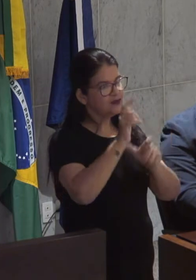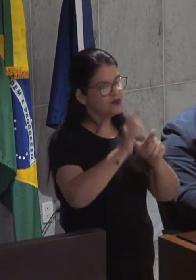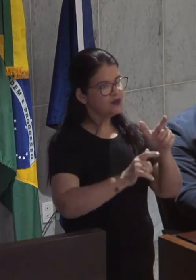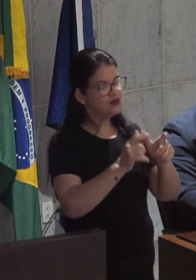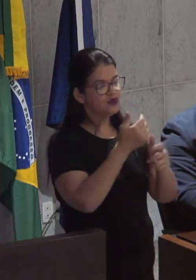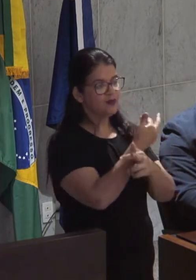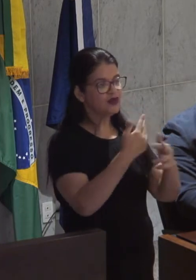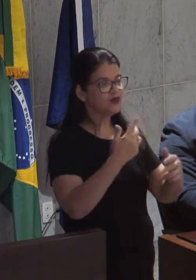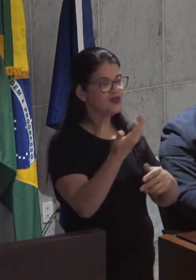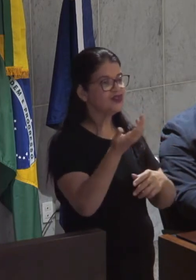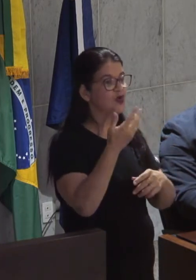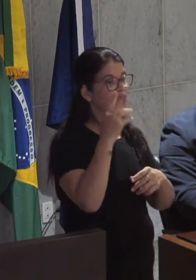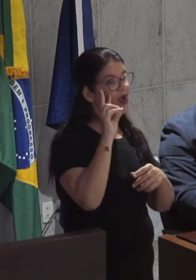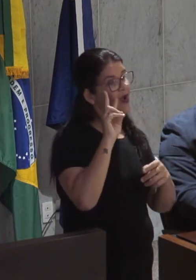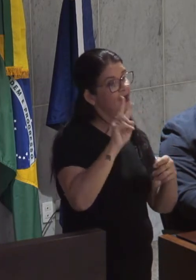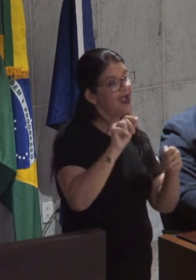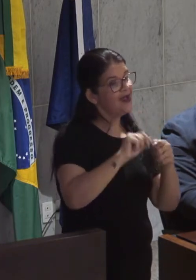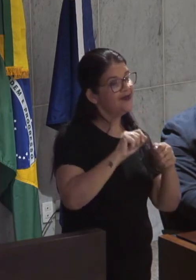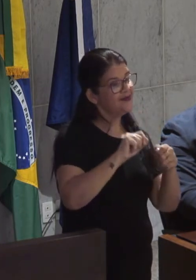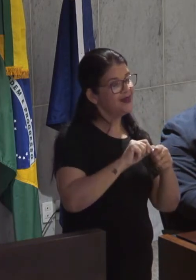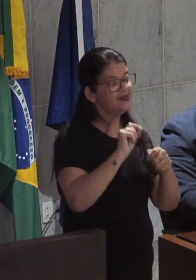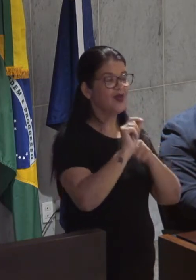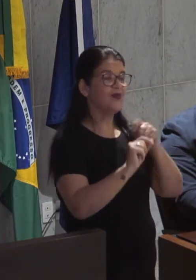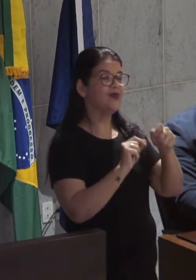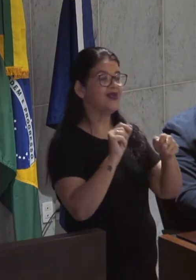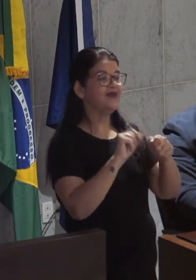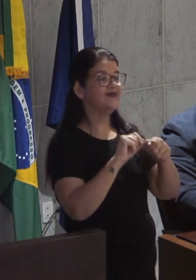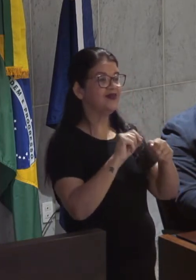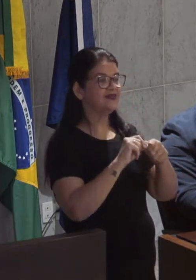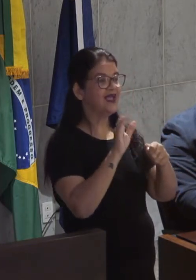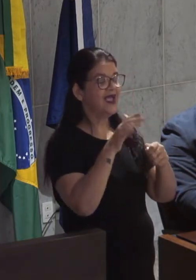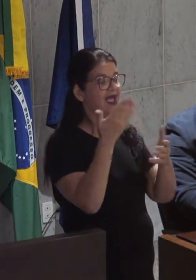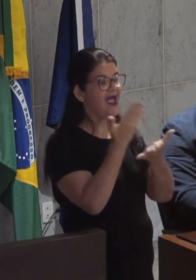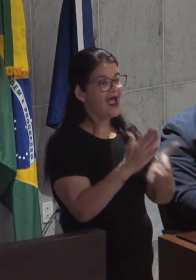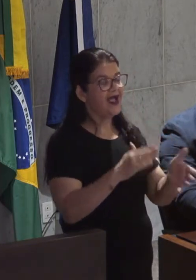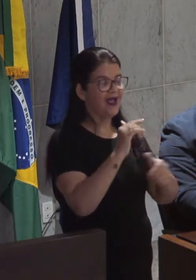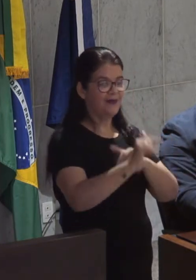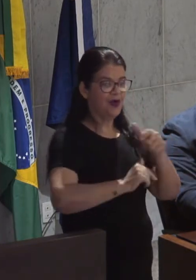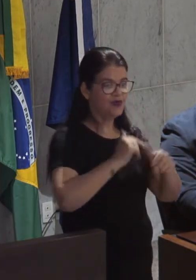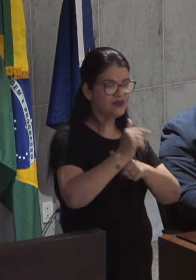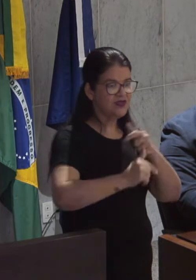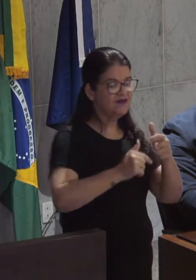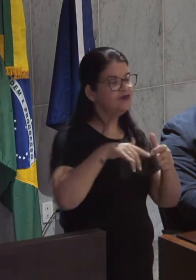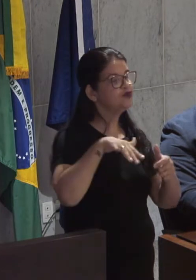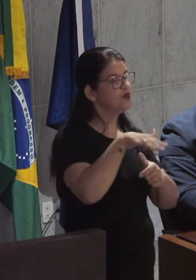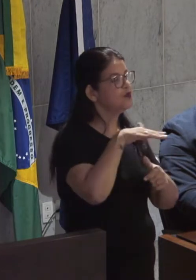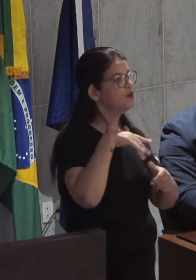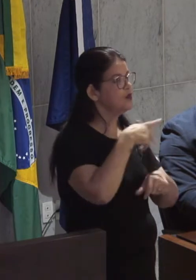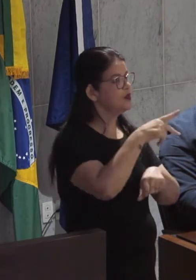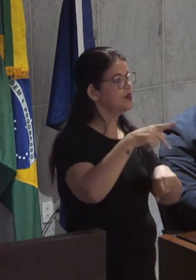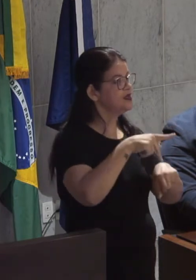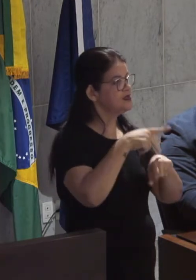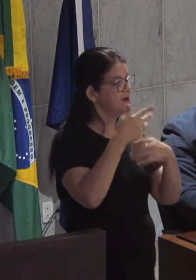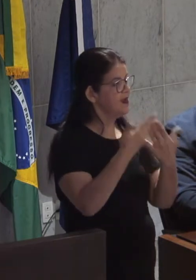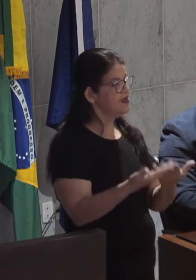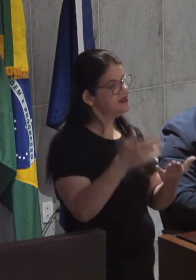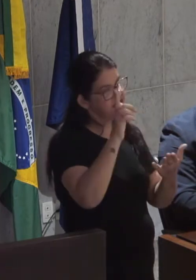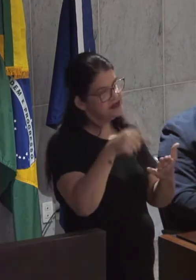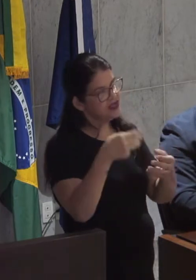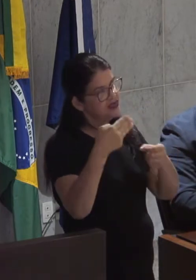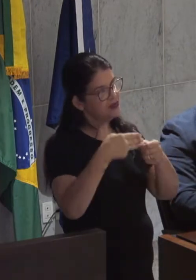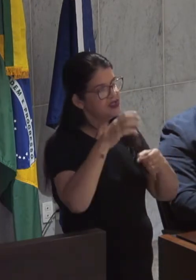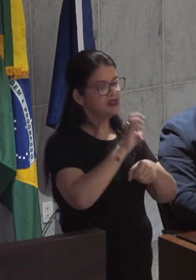quero fazer. E o que é que se quer fazer? Quer se acabar com o serviço público nesse país, seja ele